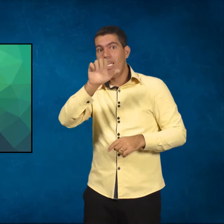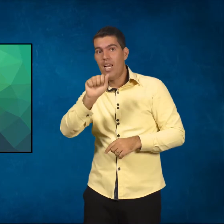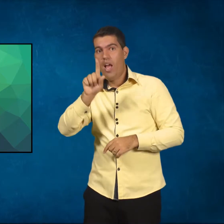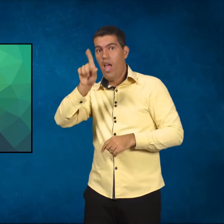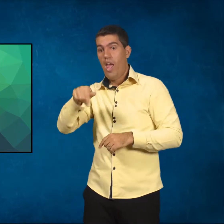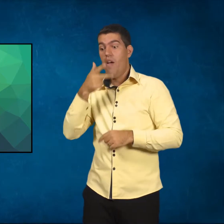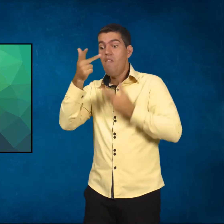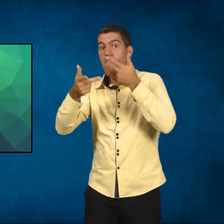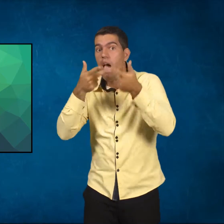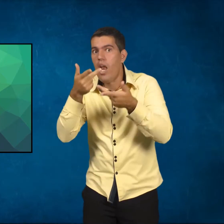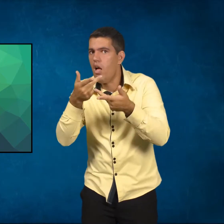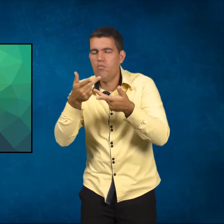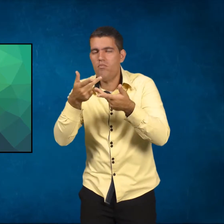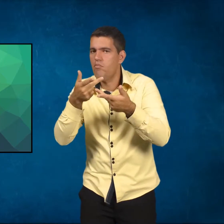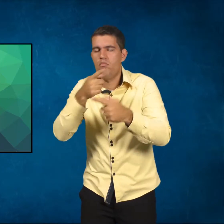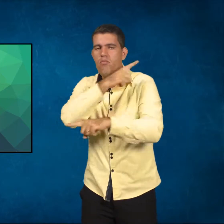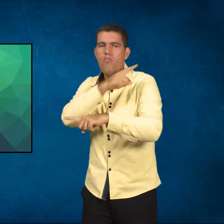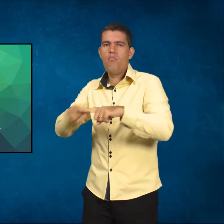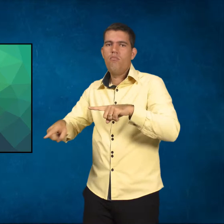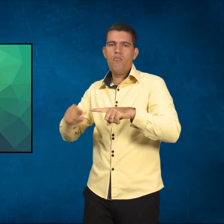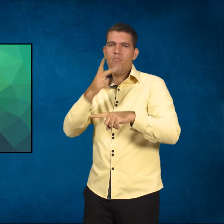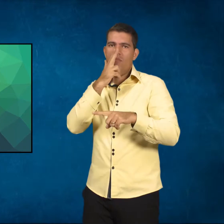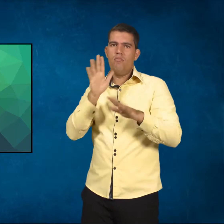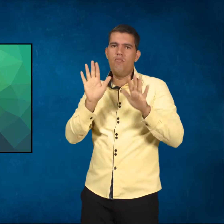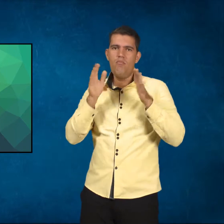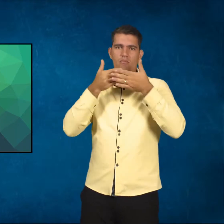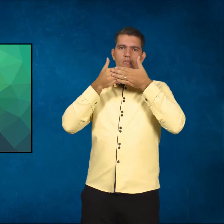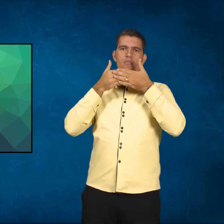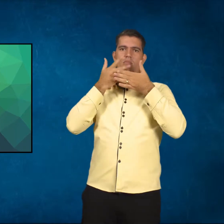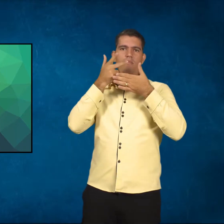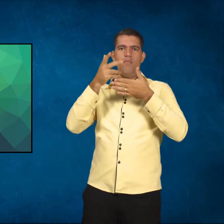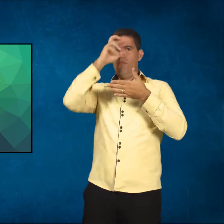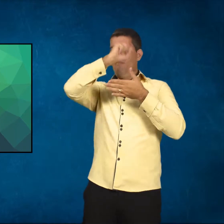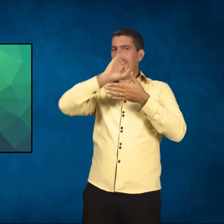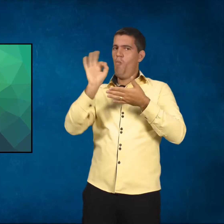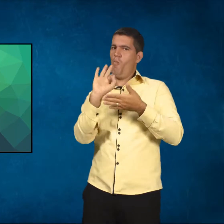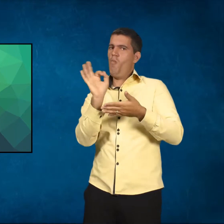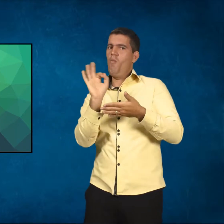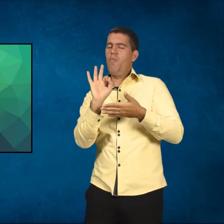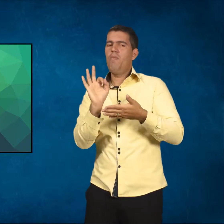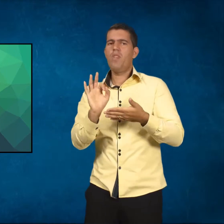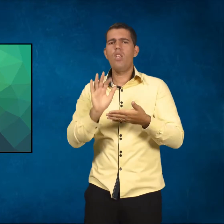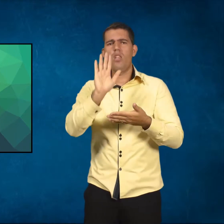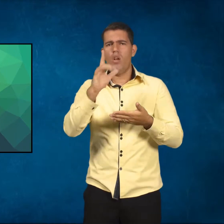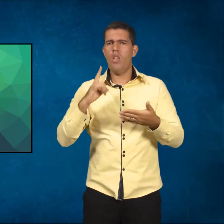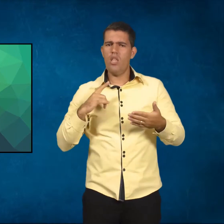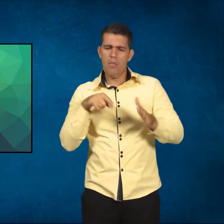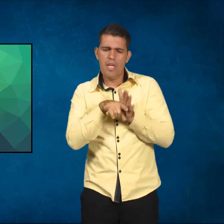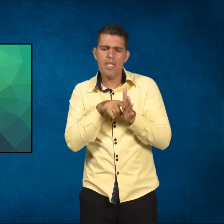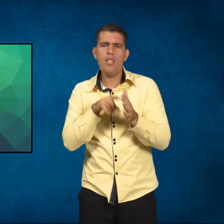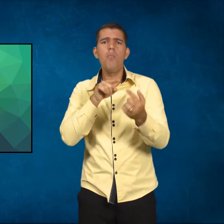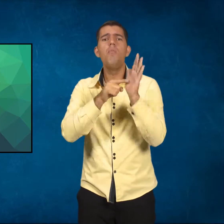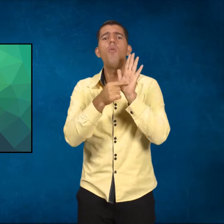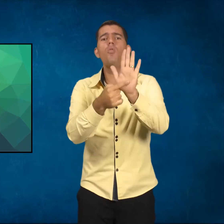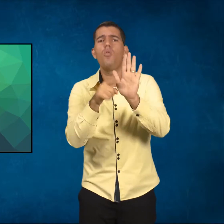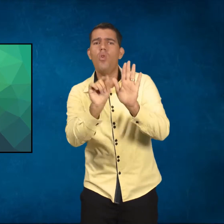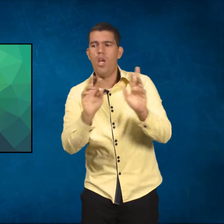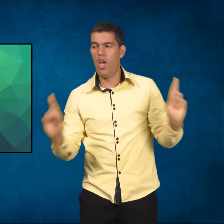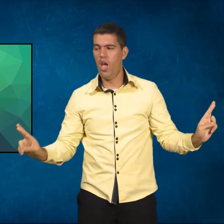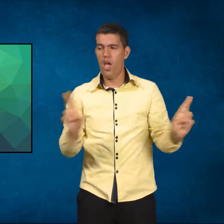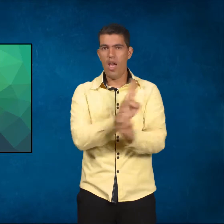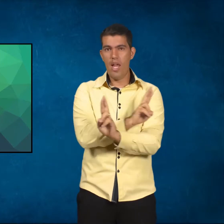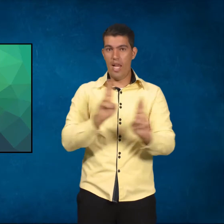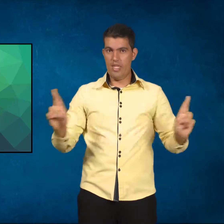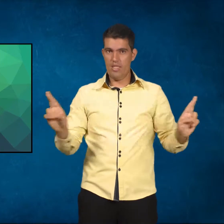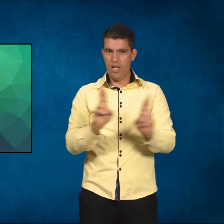da linguagem, né? E aí, o que essas pesquisas indicavam então para nós? Que tinha uma relação entre o início